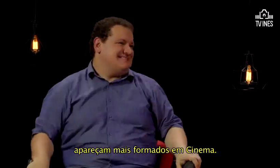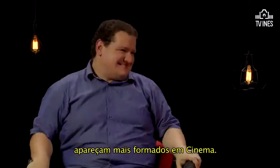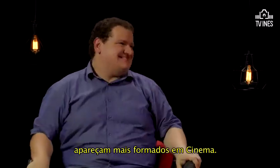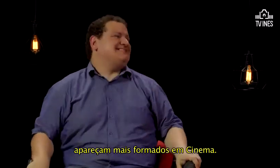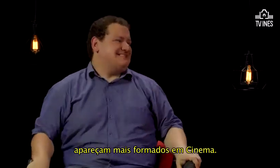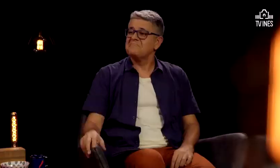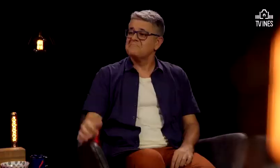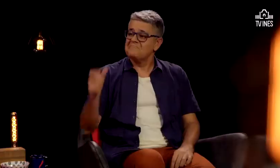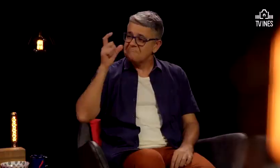cinema.